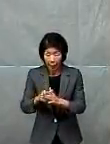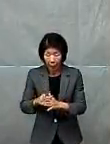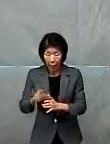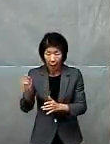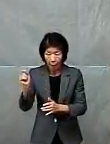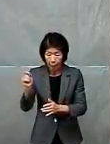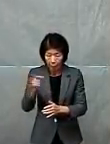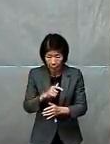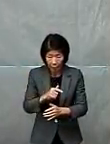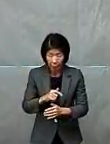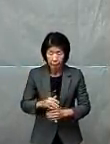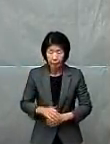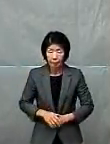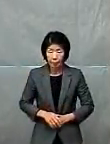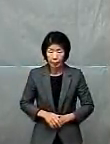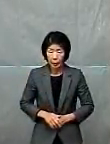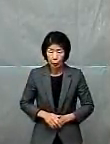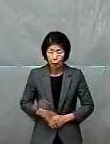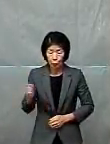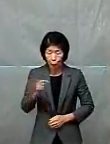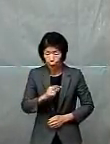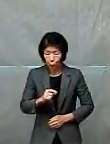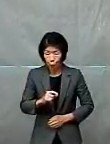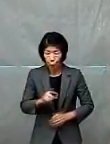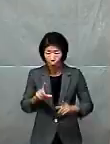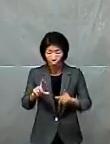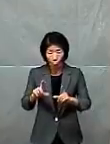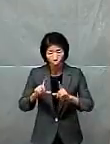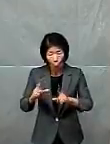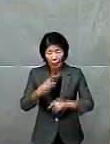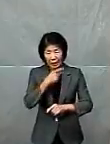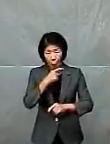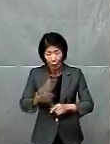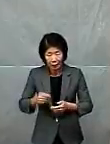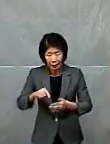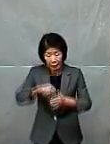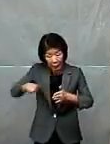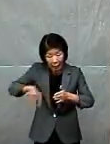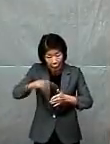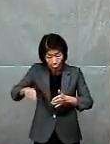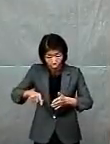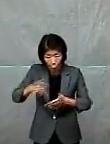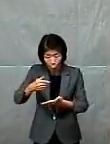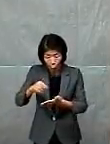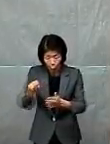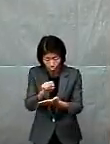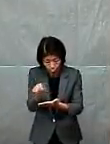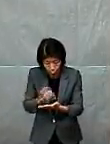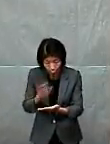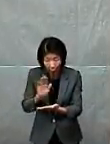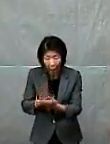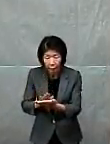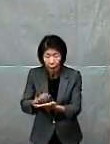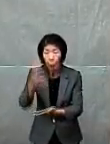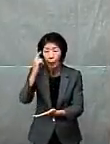に、報告してもらいたいというような内容だったと思っています。